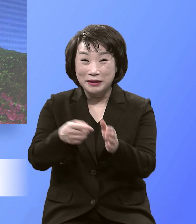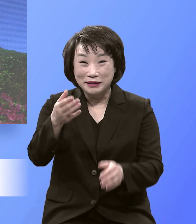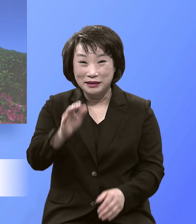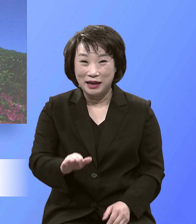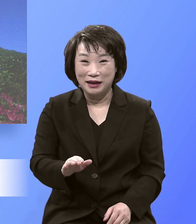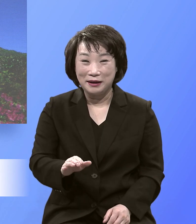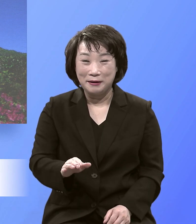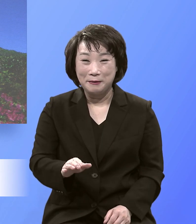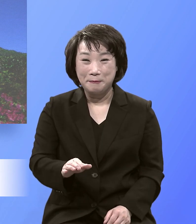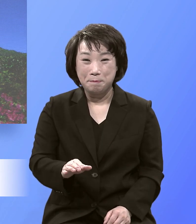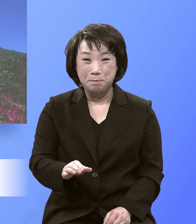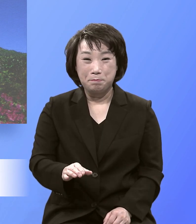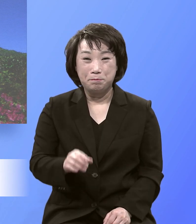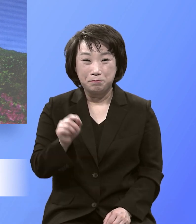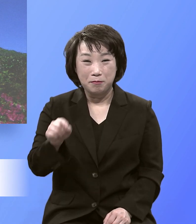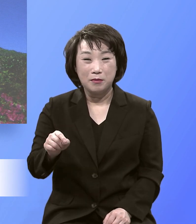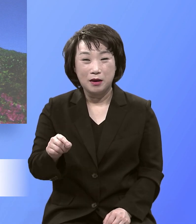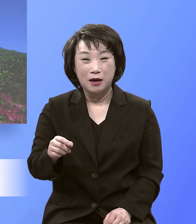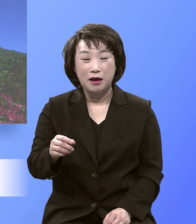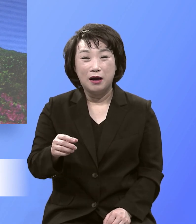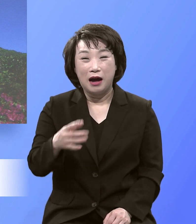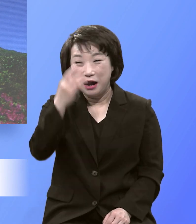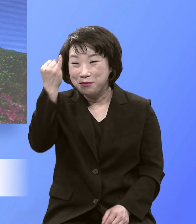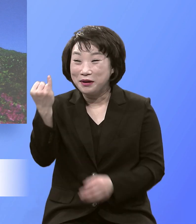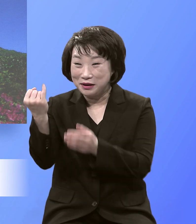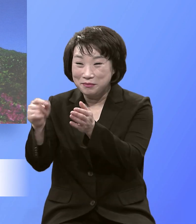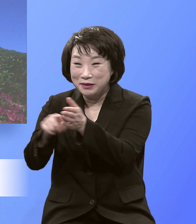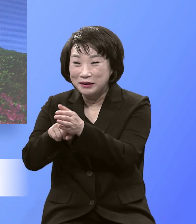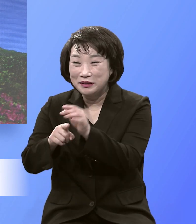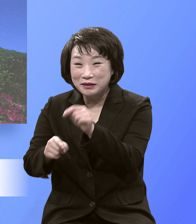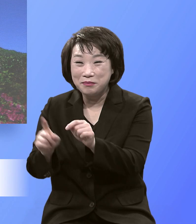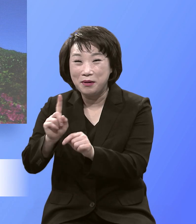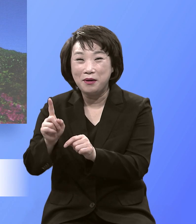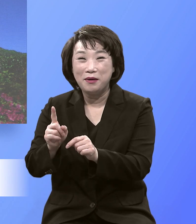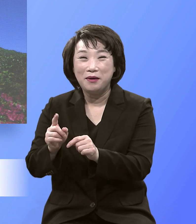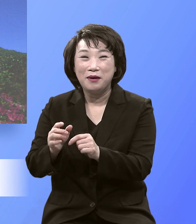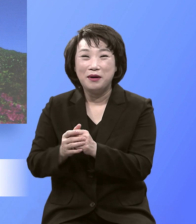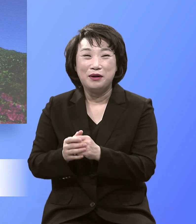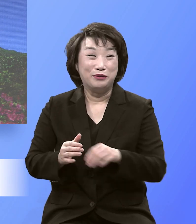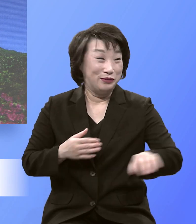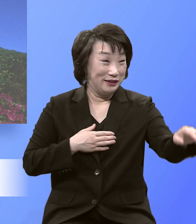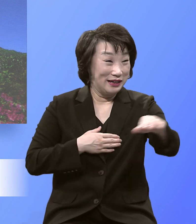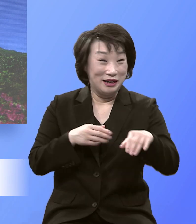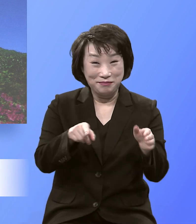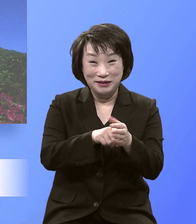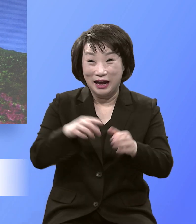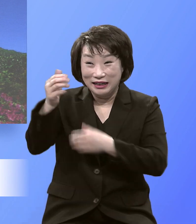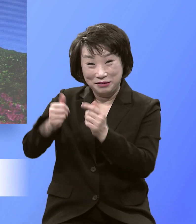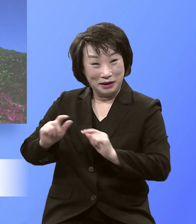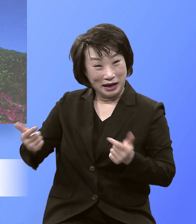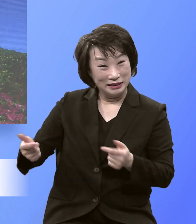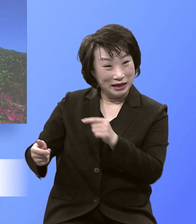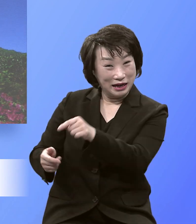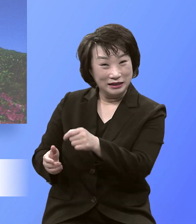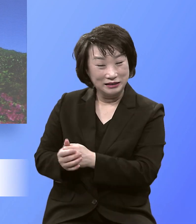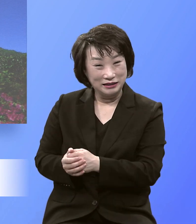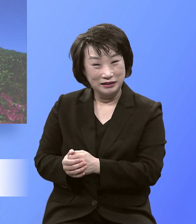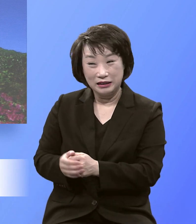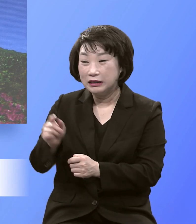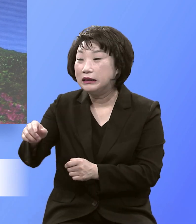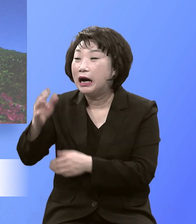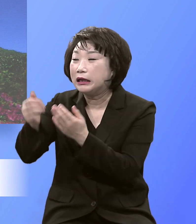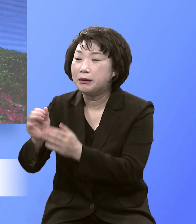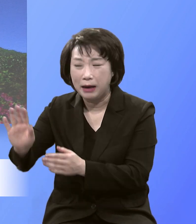믿는데 그가 믿는 믿음은 우리가 믿는 그 하나님이 아니요. 그래서 그 하나님